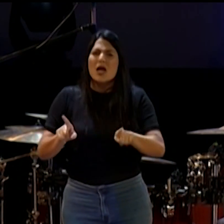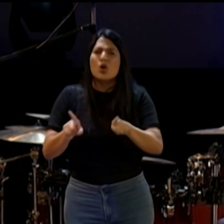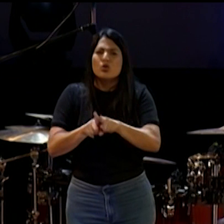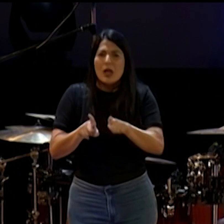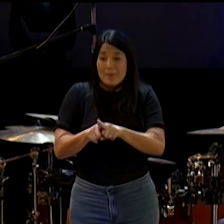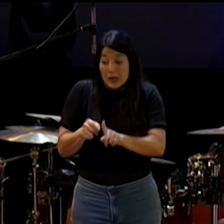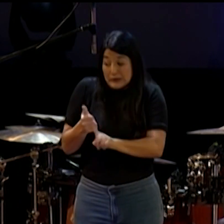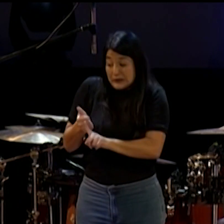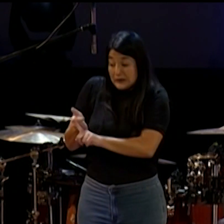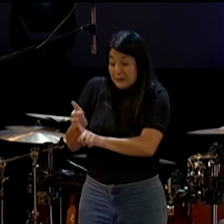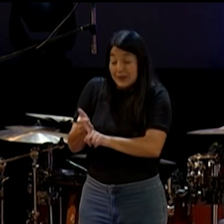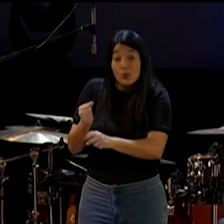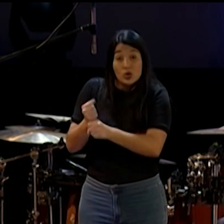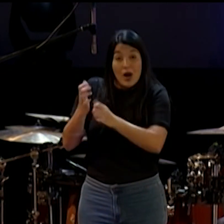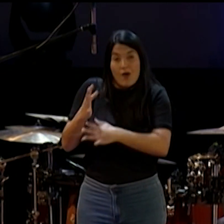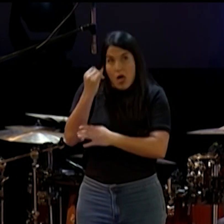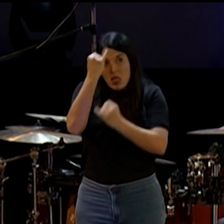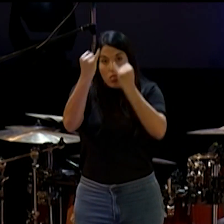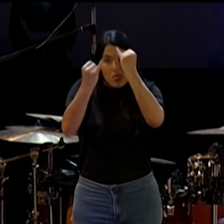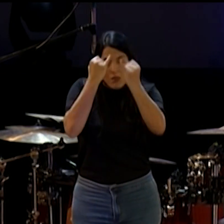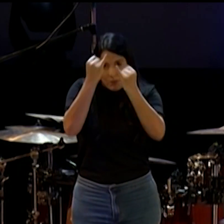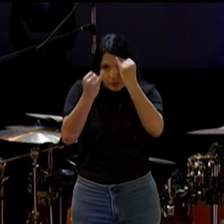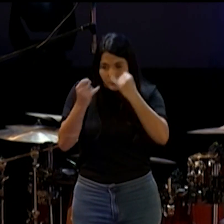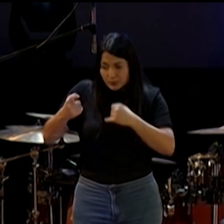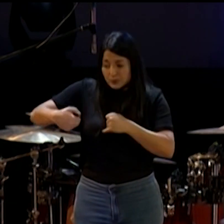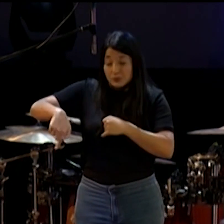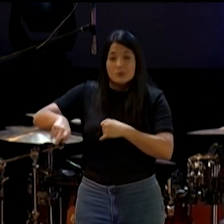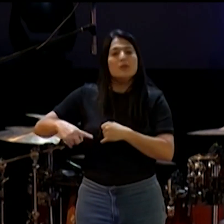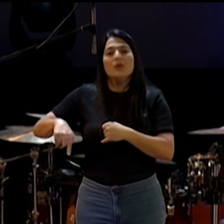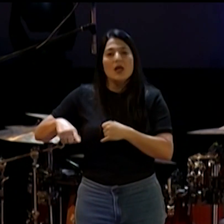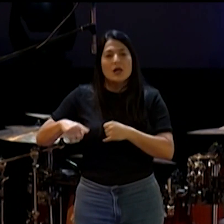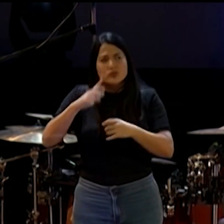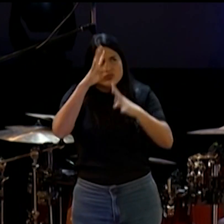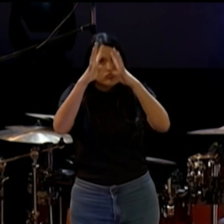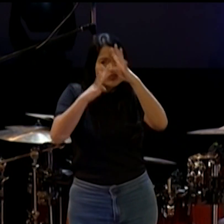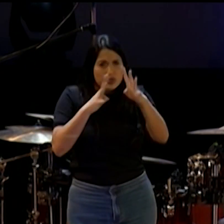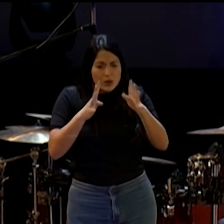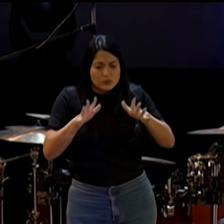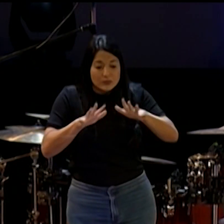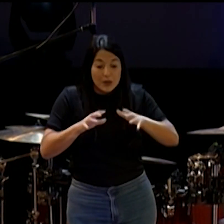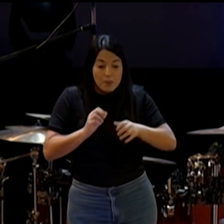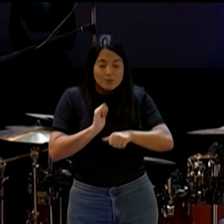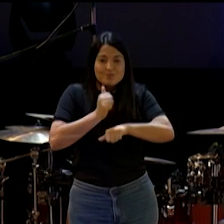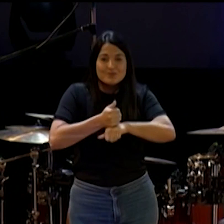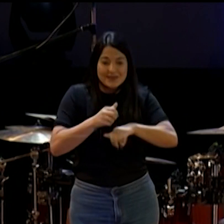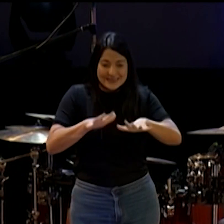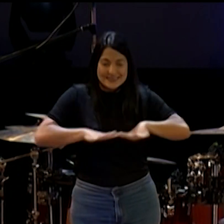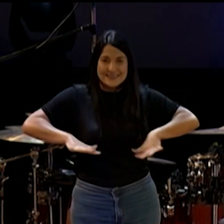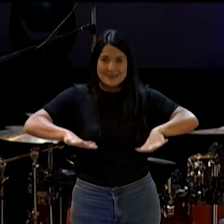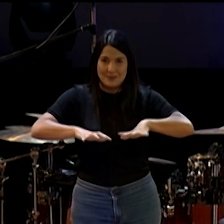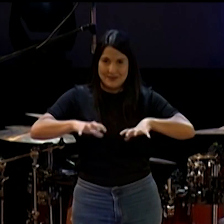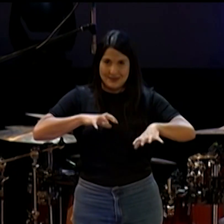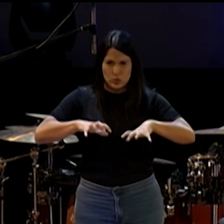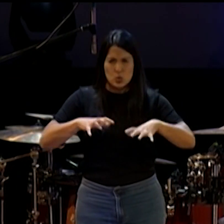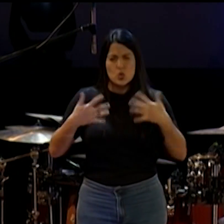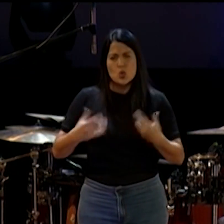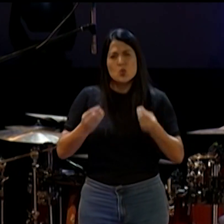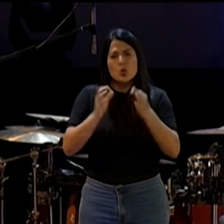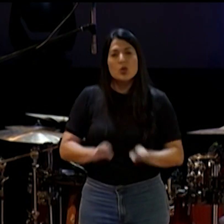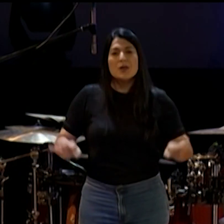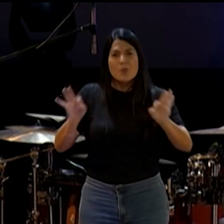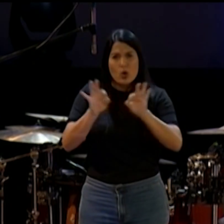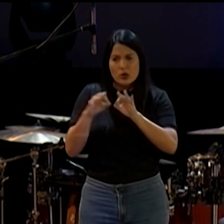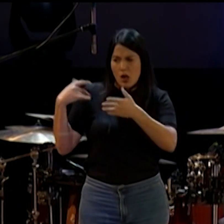de los propios trabajadores del arte de asociar y propiciar un espacio articulado, y esto es fundamental. En estos meses Costa